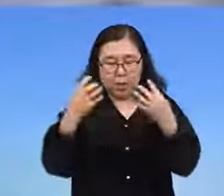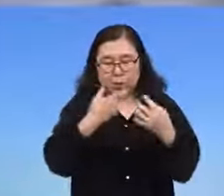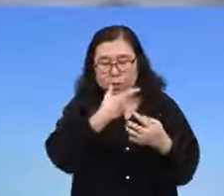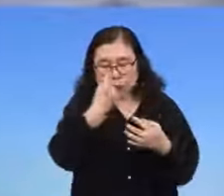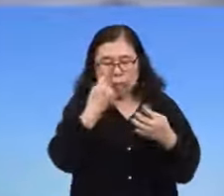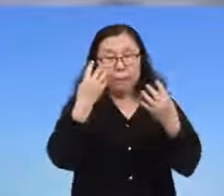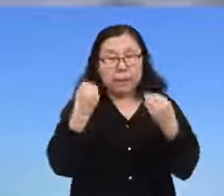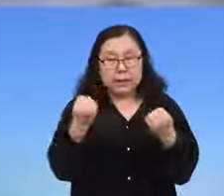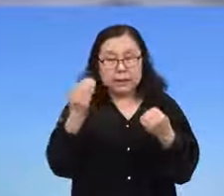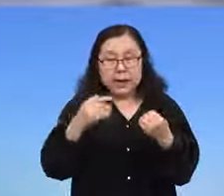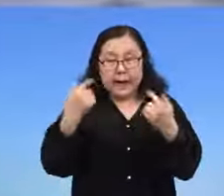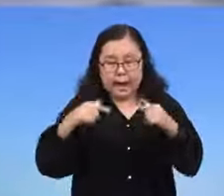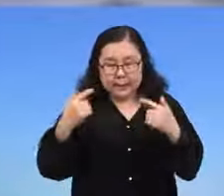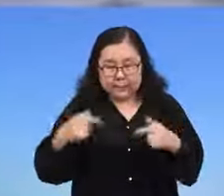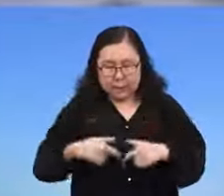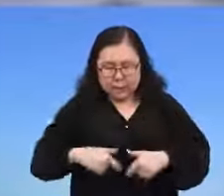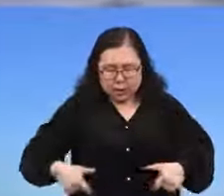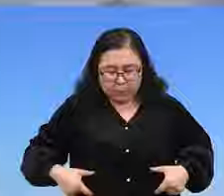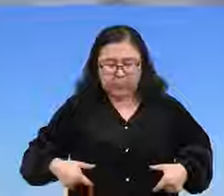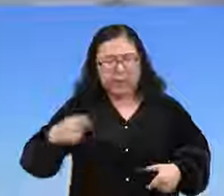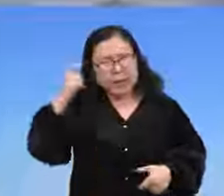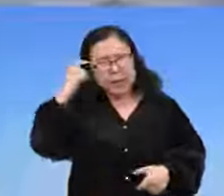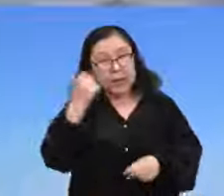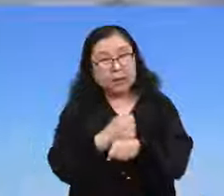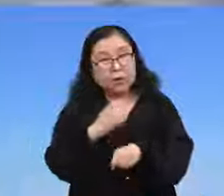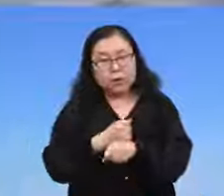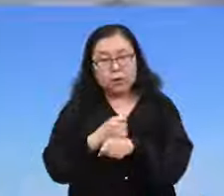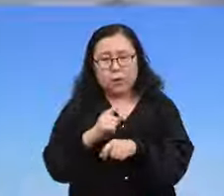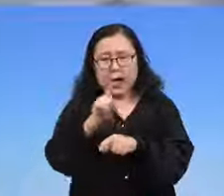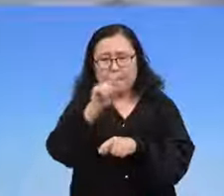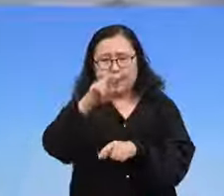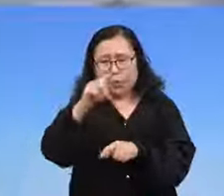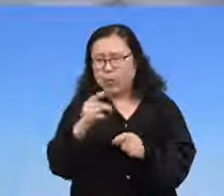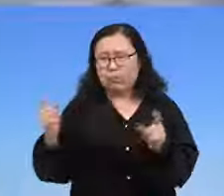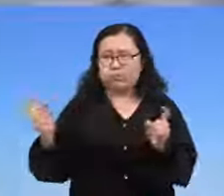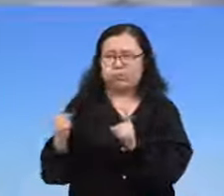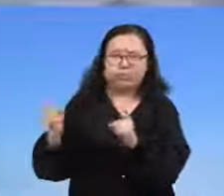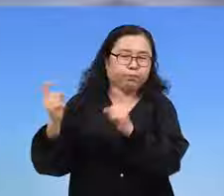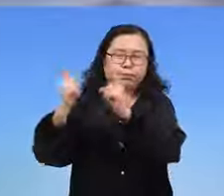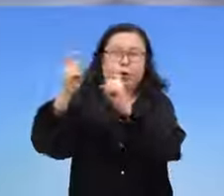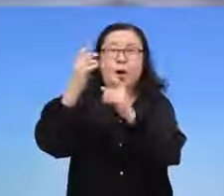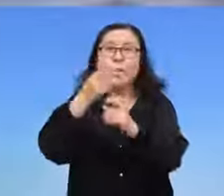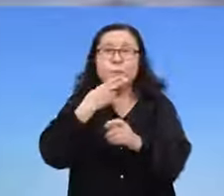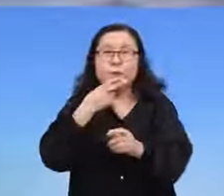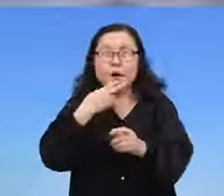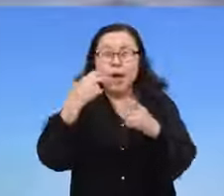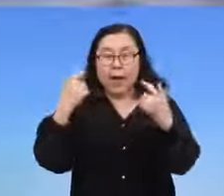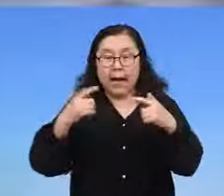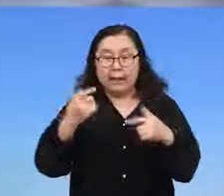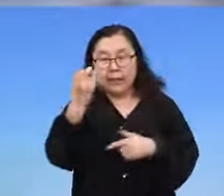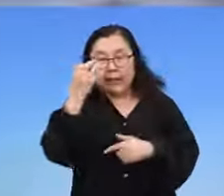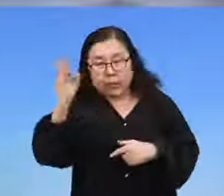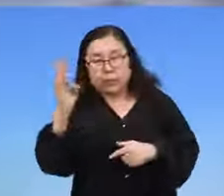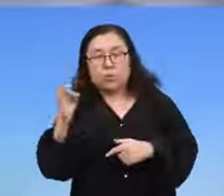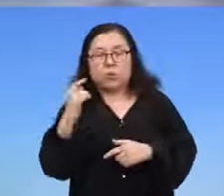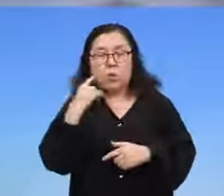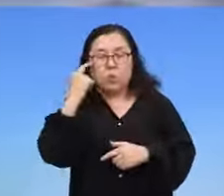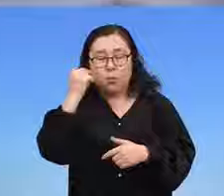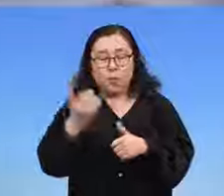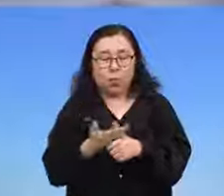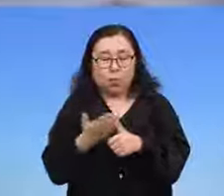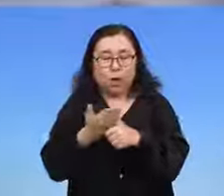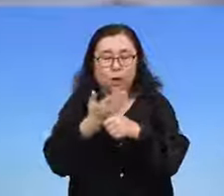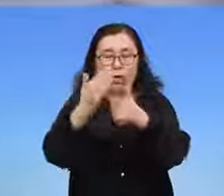많은 저지만 항상 용납해 주시고 단 한 번도 다툼이 없었거든요. 늘 인정해 주시고 목회를